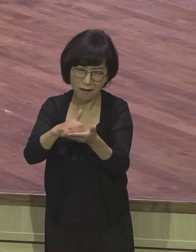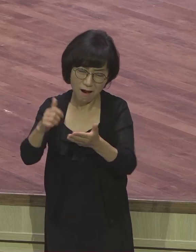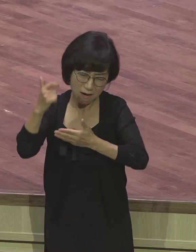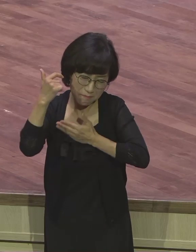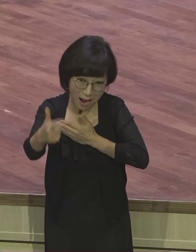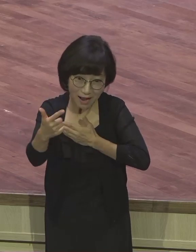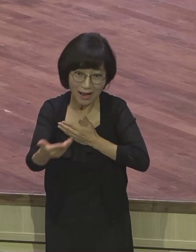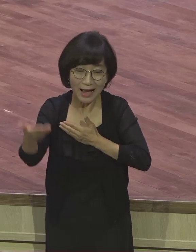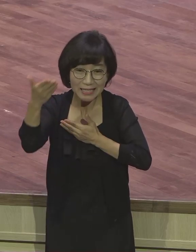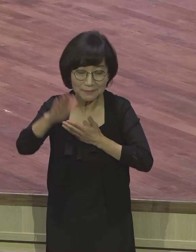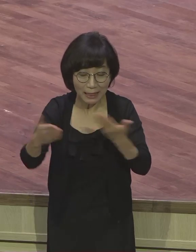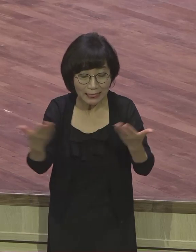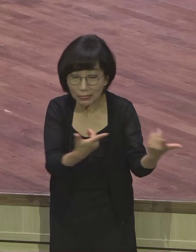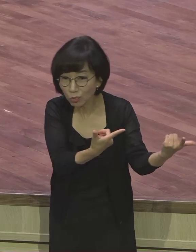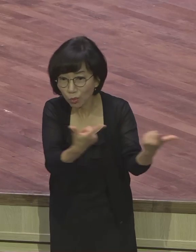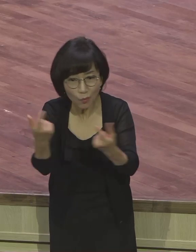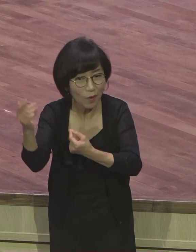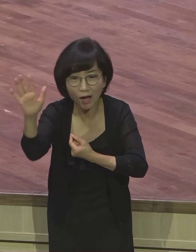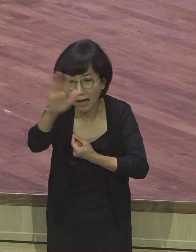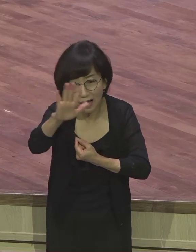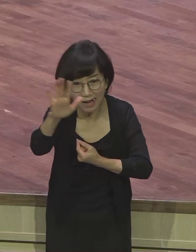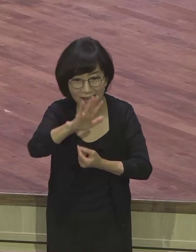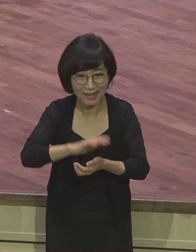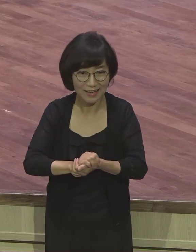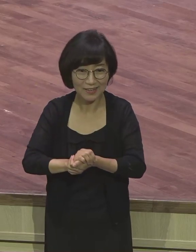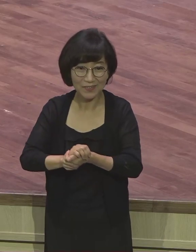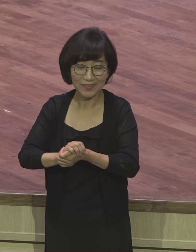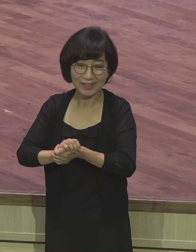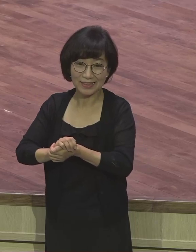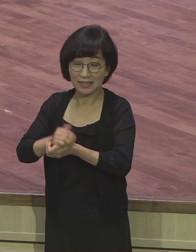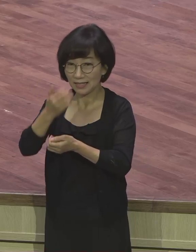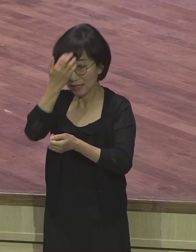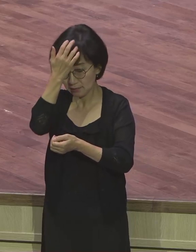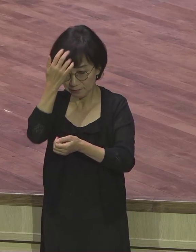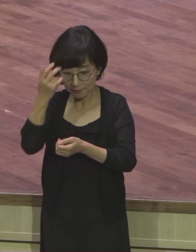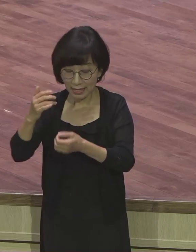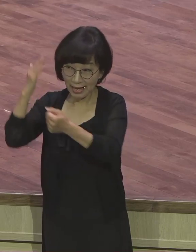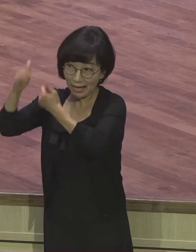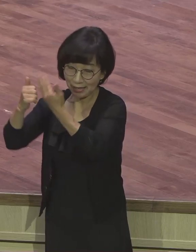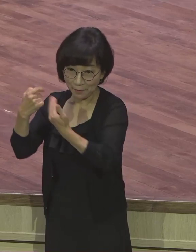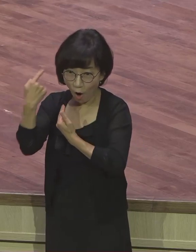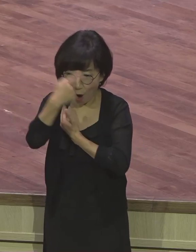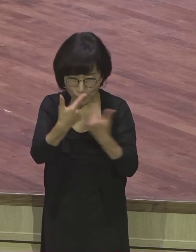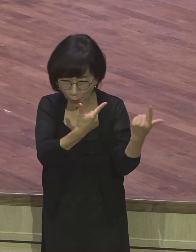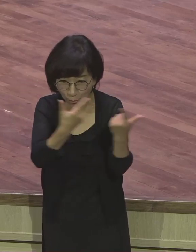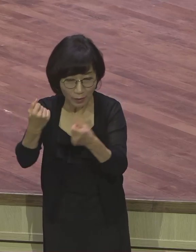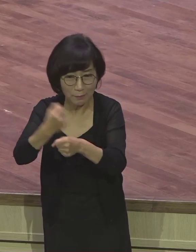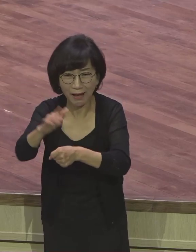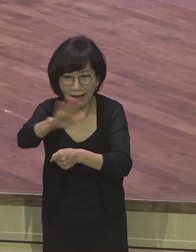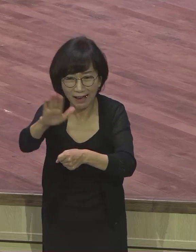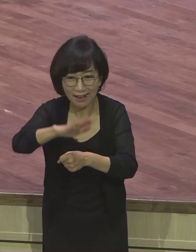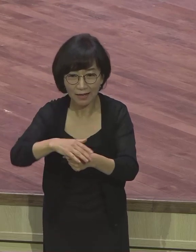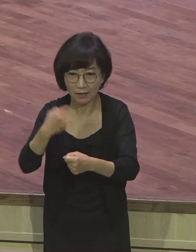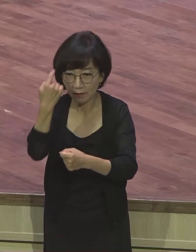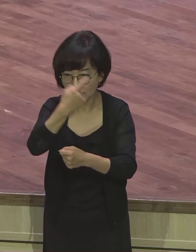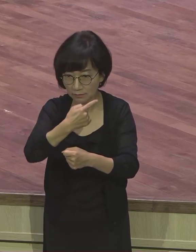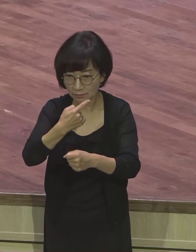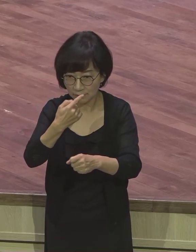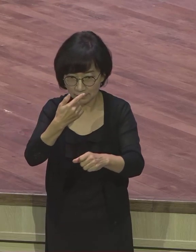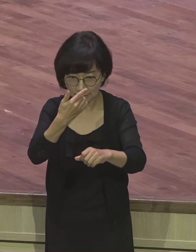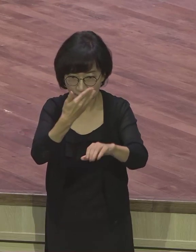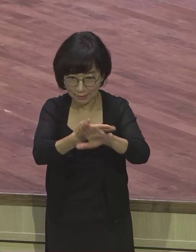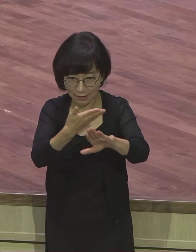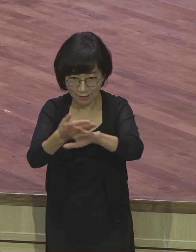것이 아니라는 것입니다. 하나님께서는 우리를 천편일률적으로 만들지 않으시고 각 사람마다 특성과